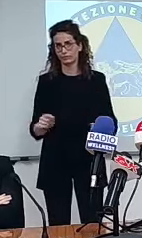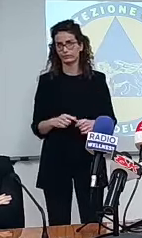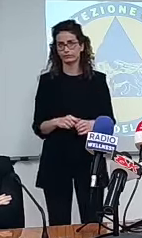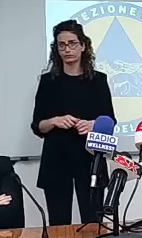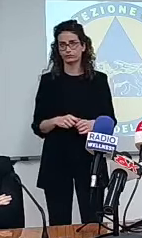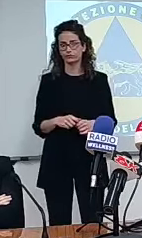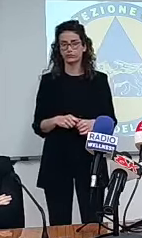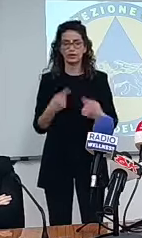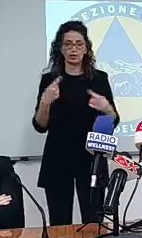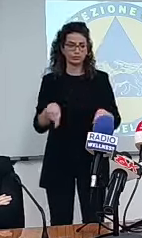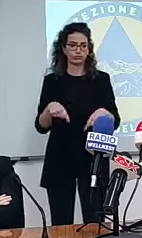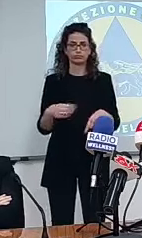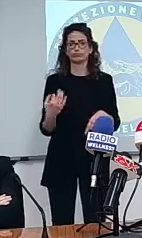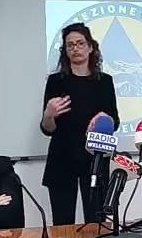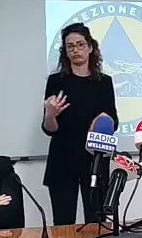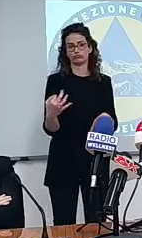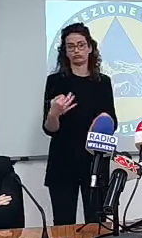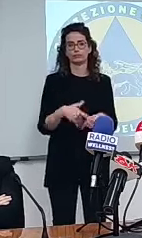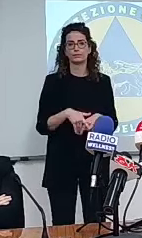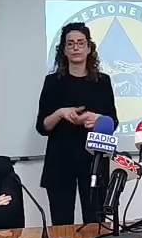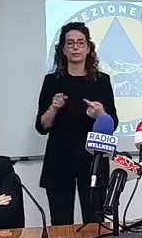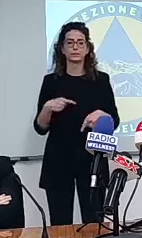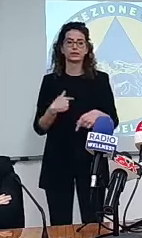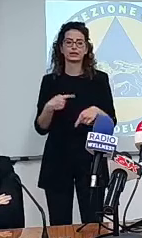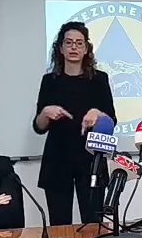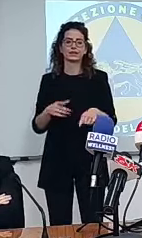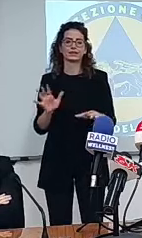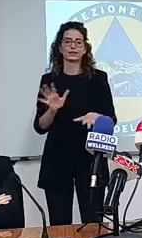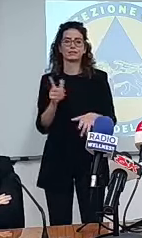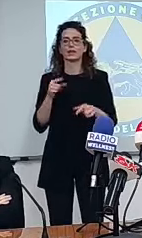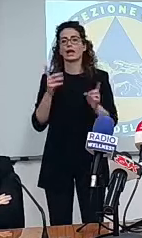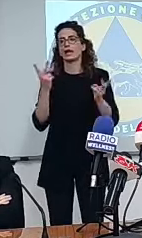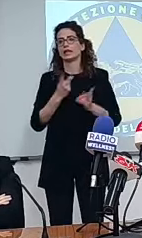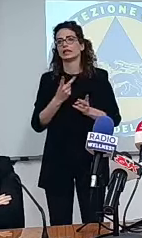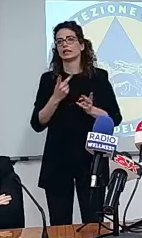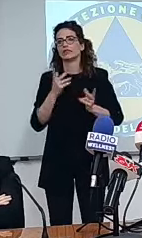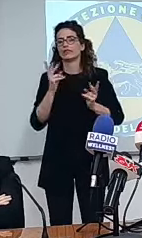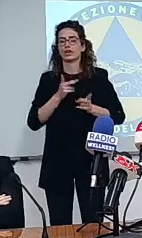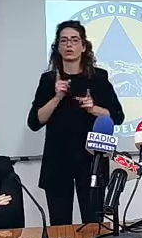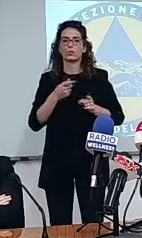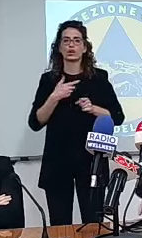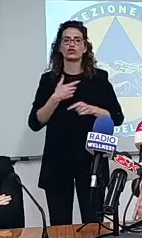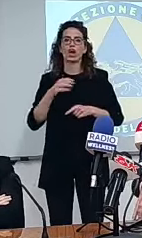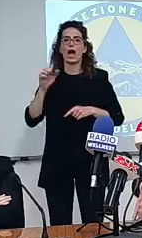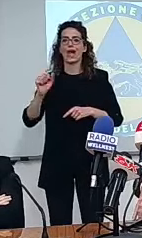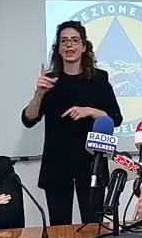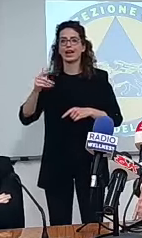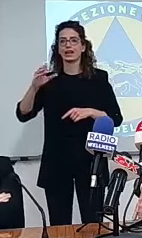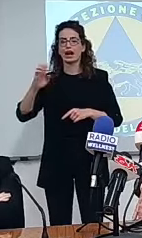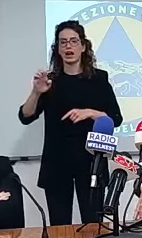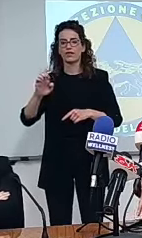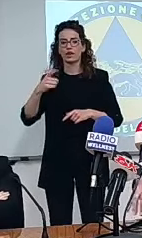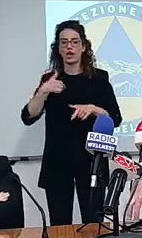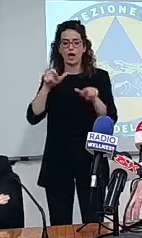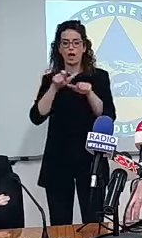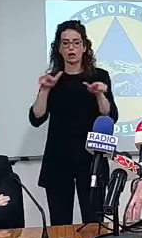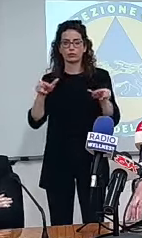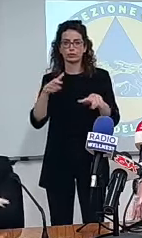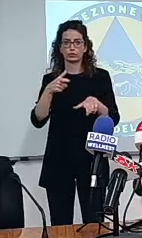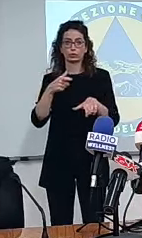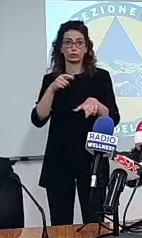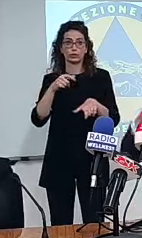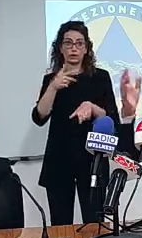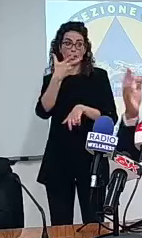sembra banale, no? Ovviamente noi avremo un'anagrafe di quelli che si sono vaccinati da